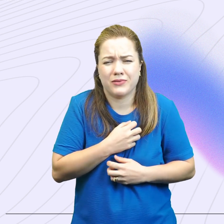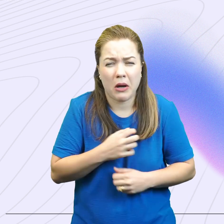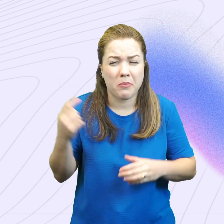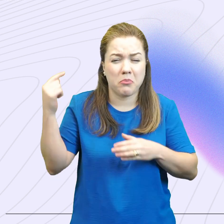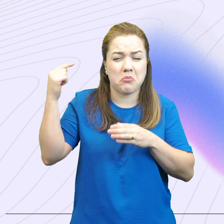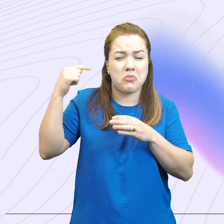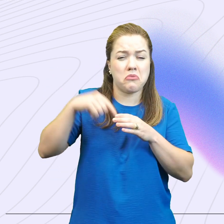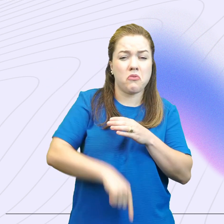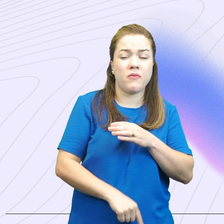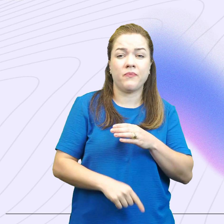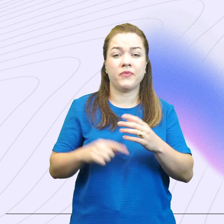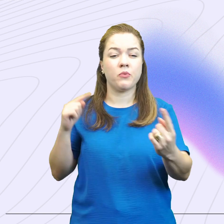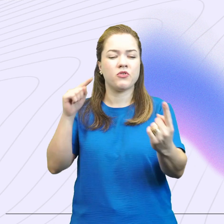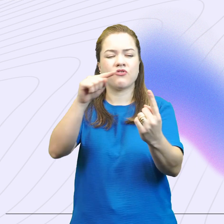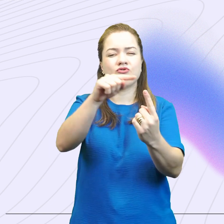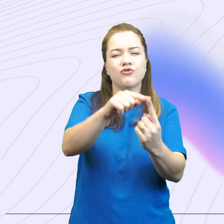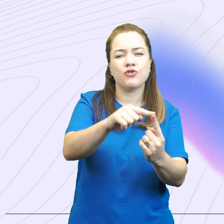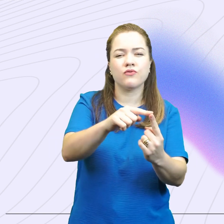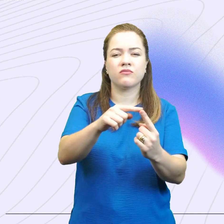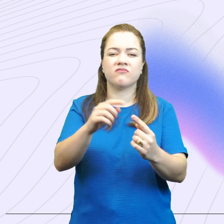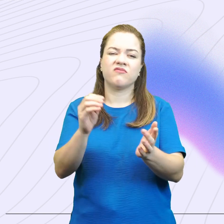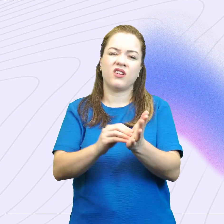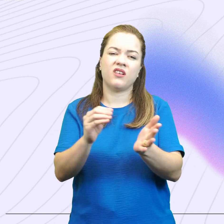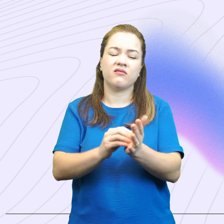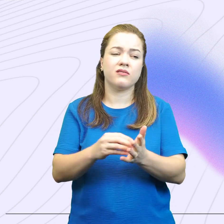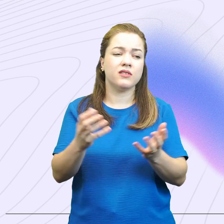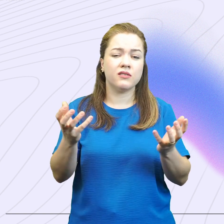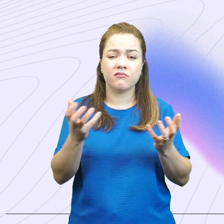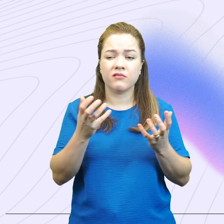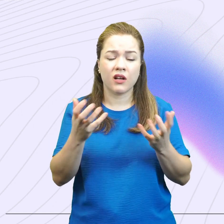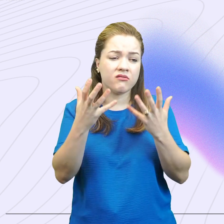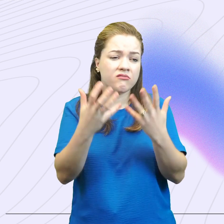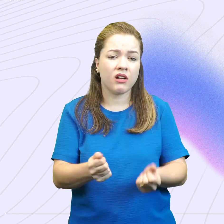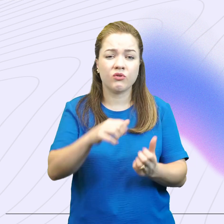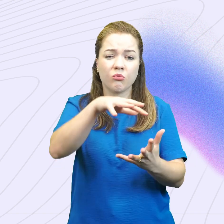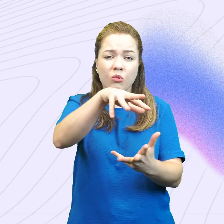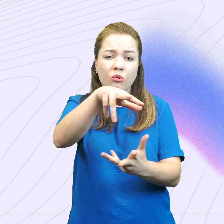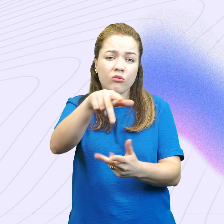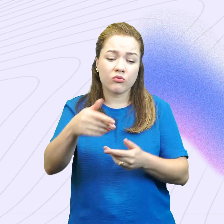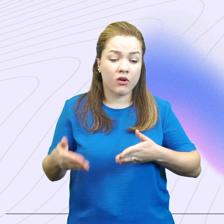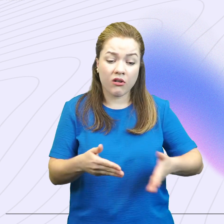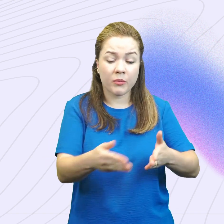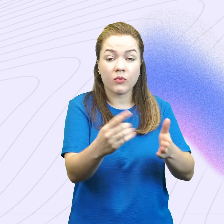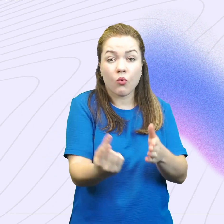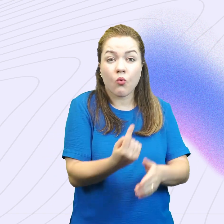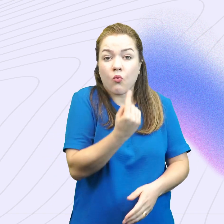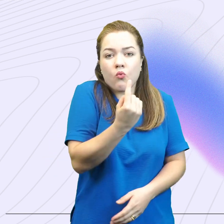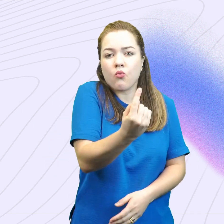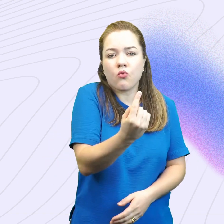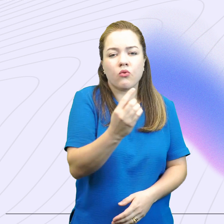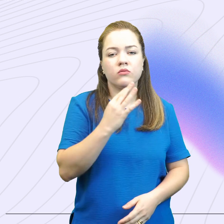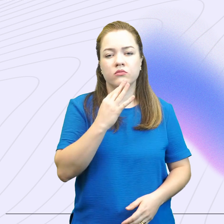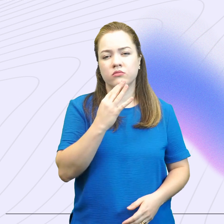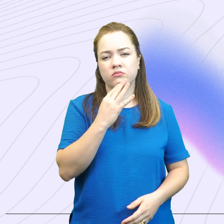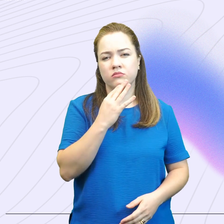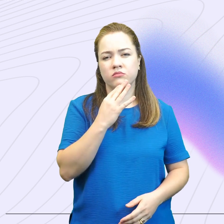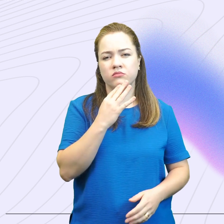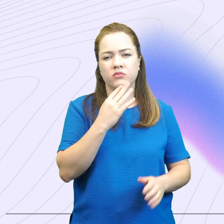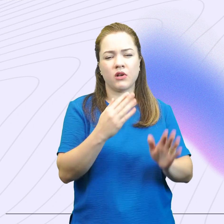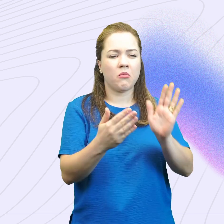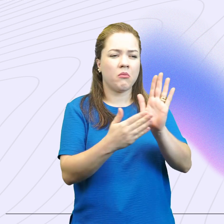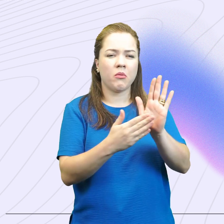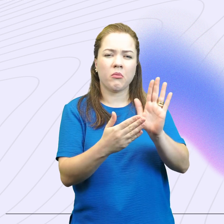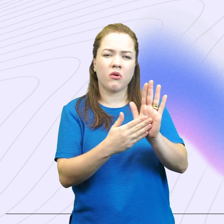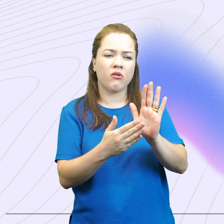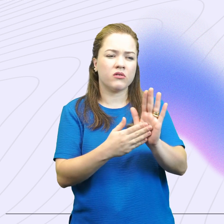propósito, e buscava me preencher com as coisas que o mundo podia oferecer. Era só aquele caminho que eu sabia. Era só aquela